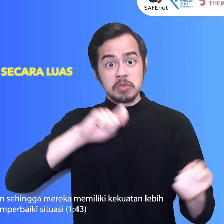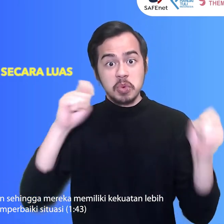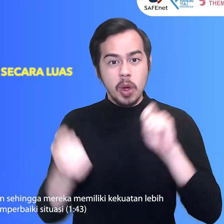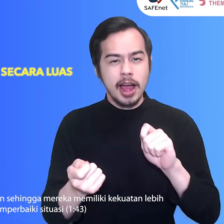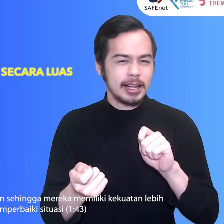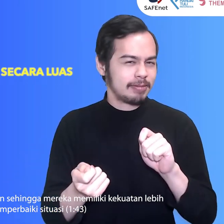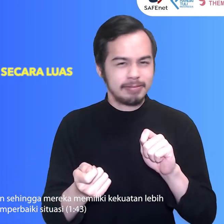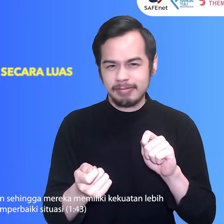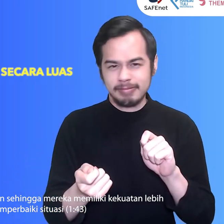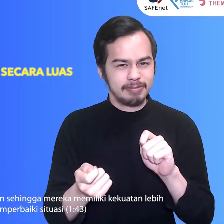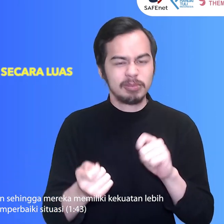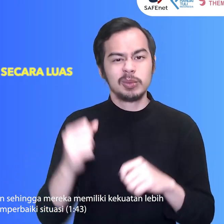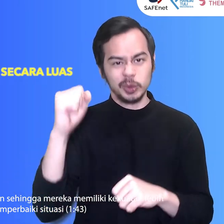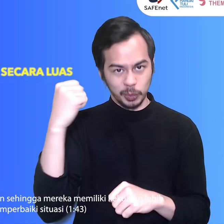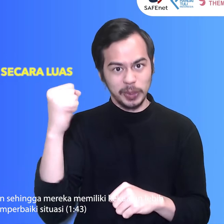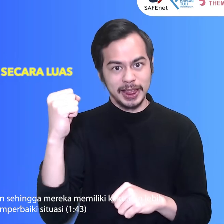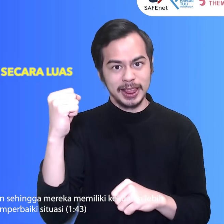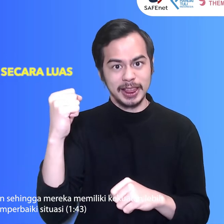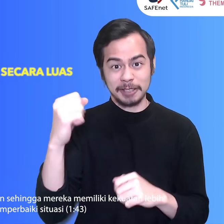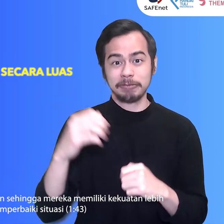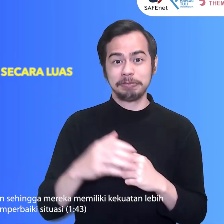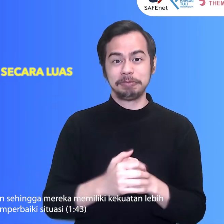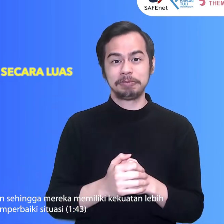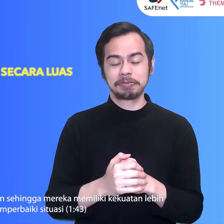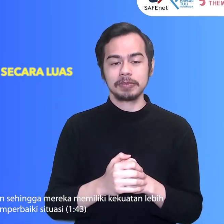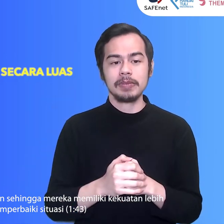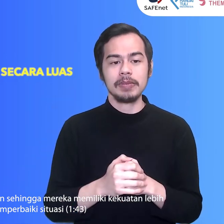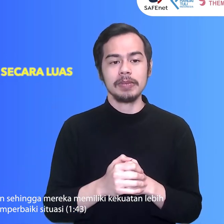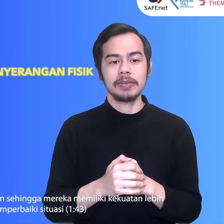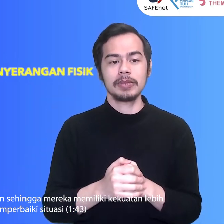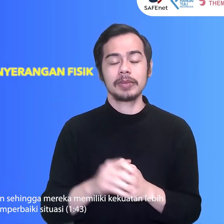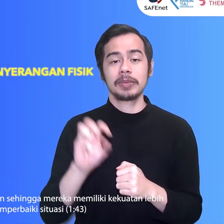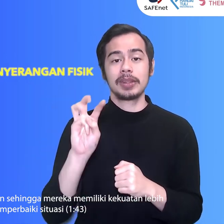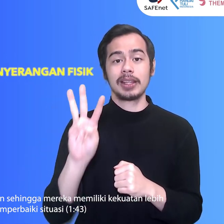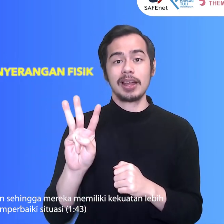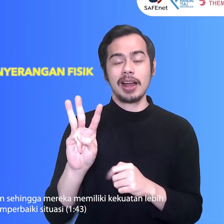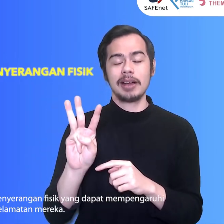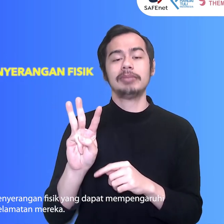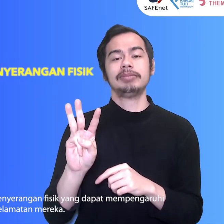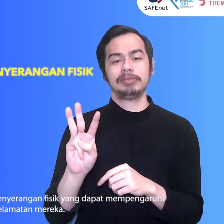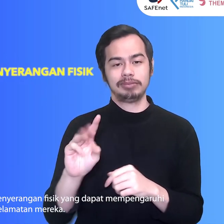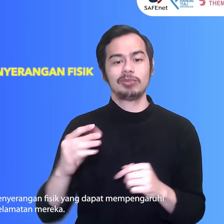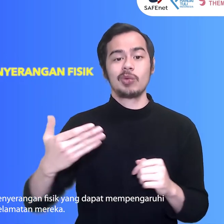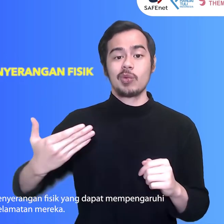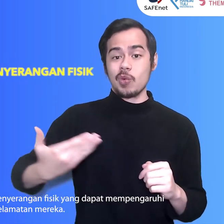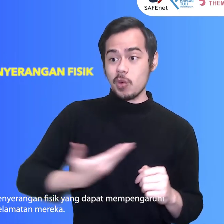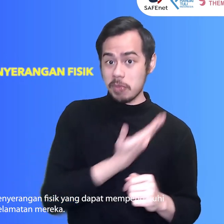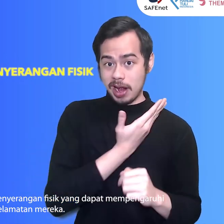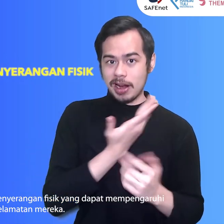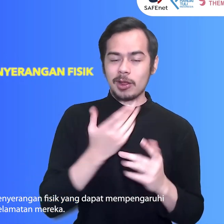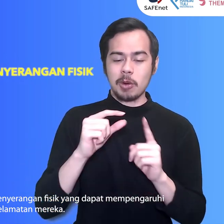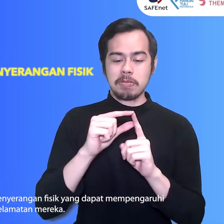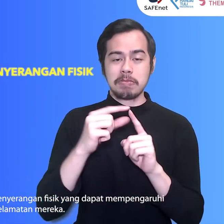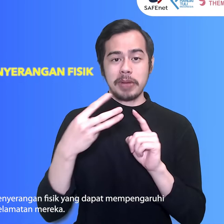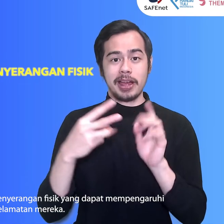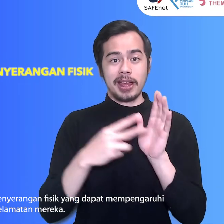MP3 penyintas dan korban dari penyerangan fisik Hai yang dapat mempengaruhi keselamatan